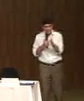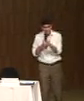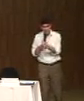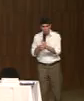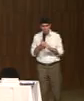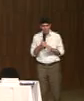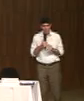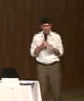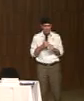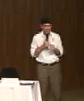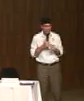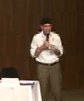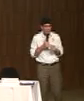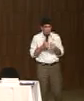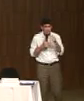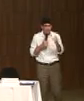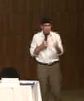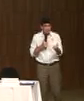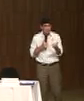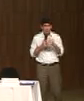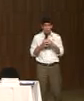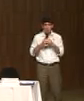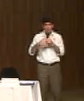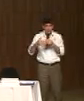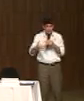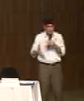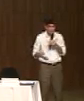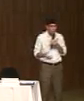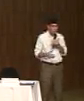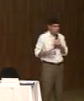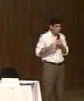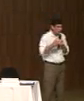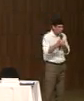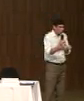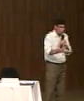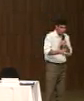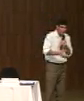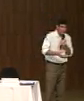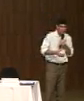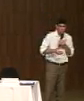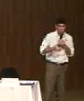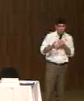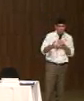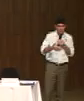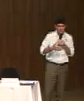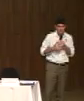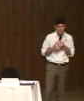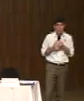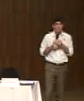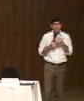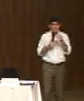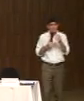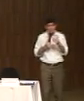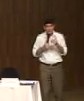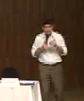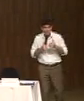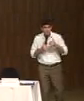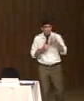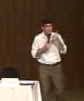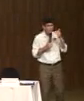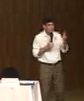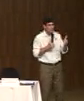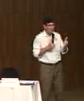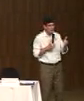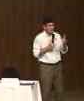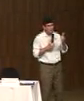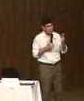sair dessa fase de contabilidade, nós queremos crescer, nós nos capacitamos, nós estamos nos qualificando com os cursos de mestrado, mas isso é para que a gente